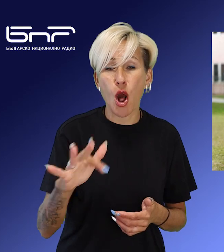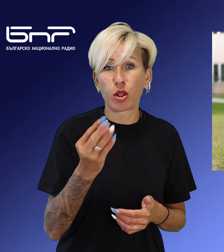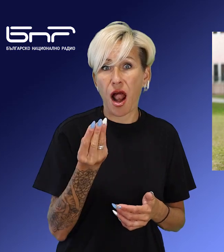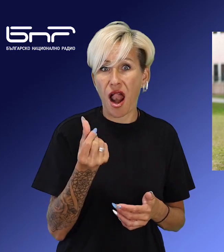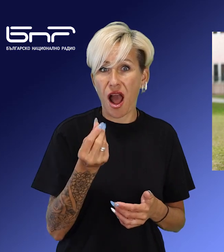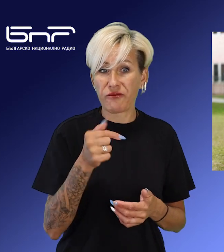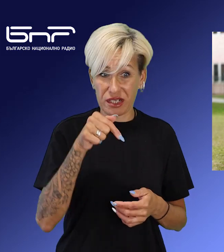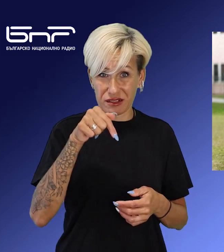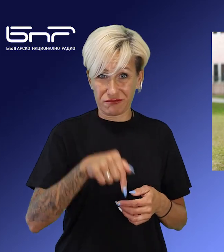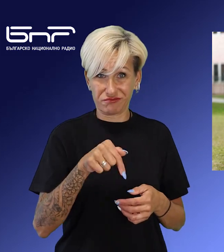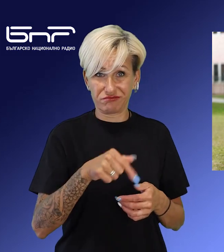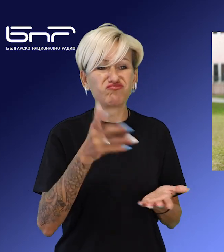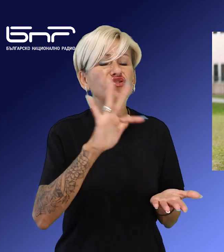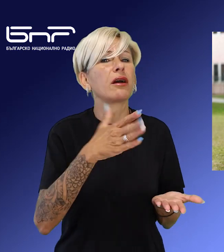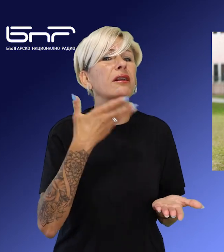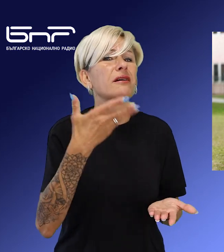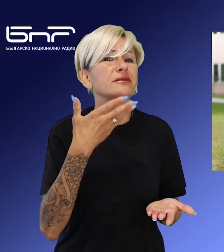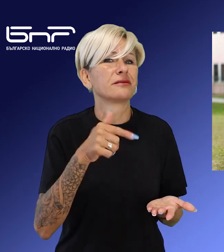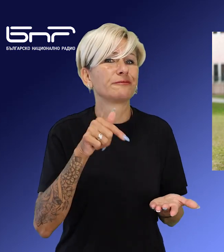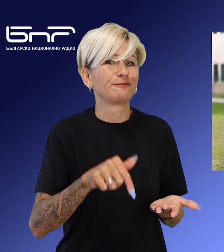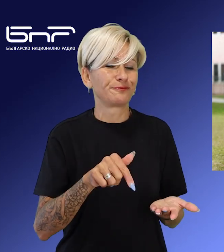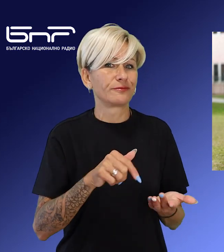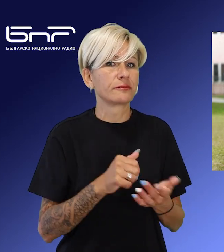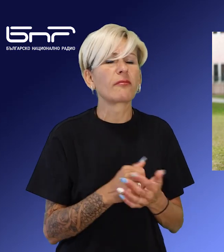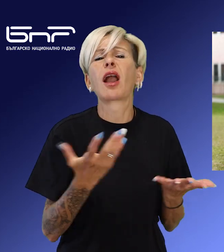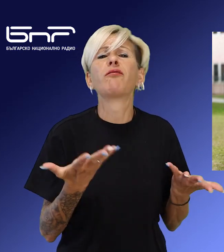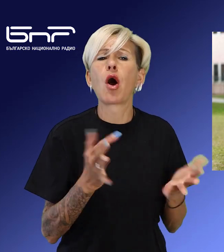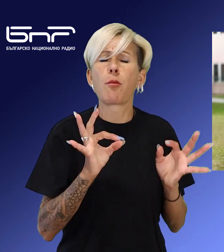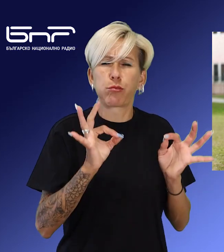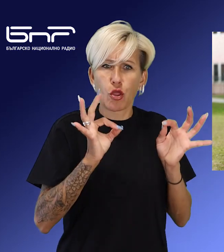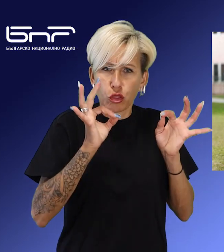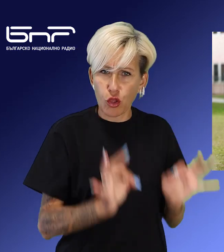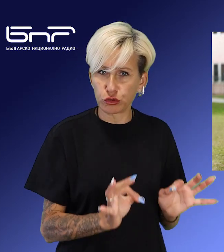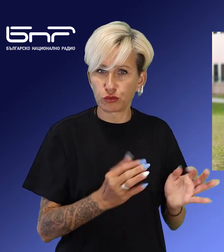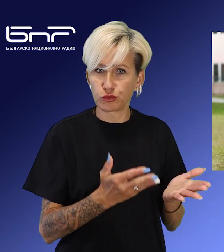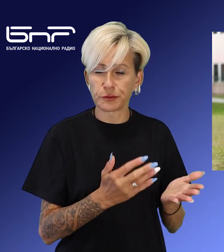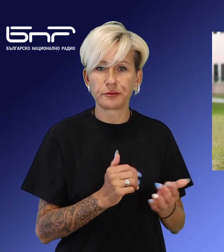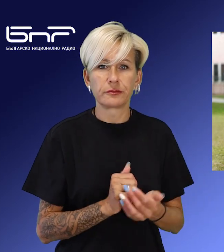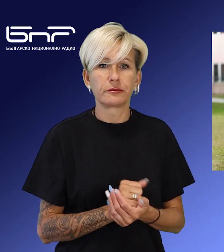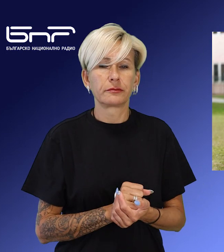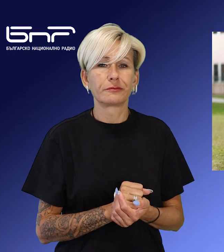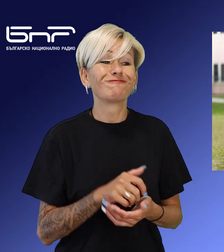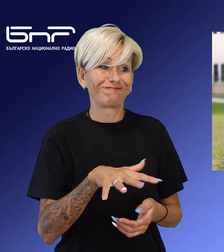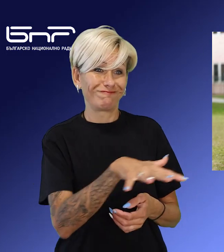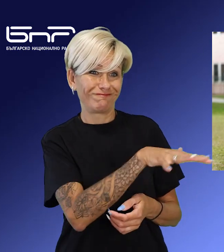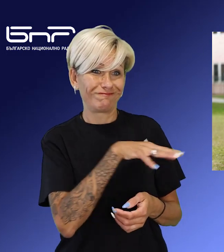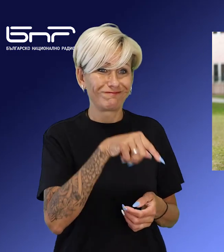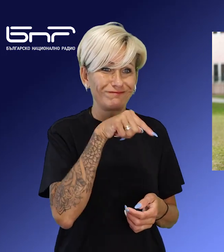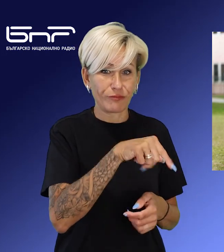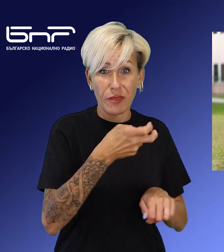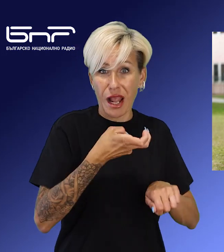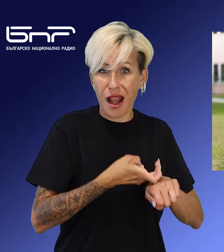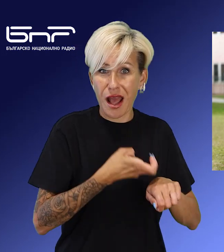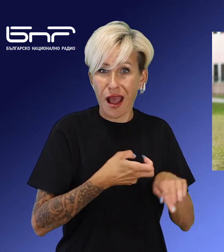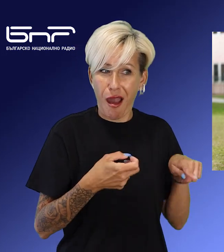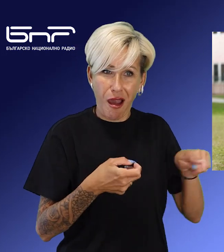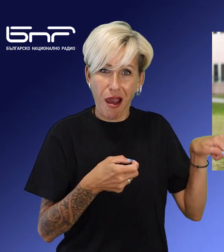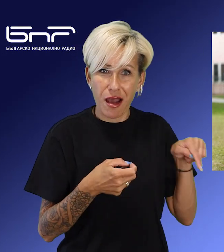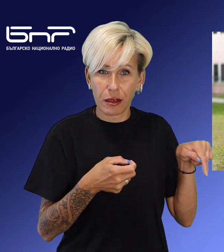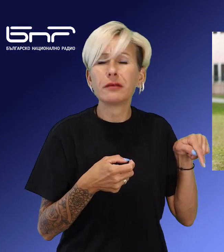очакваме сега от кореспондента ни в Пловдив, креме на Данева, която е на пряката линия. Добър ден! Добър ден! В основата на прецепната схема